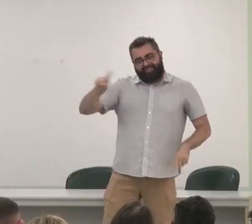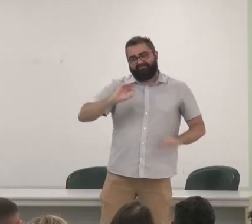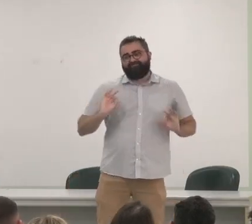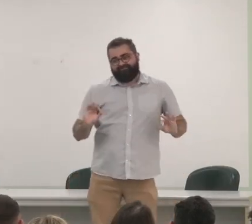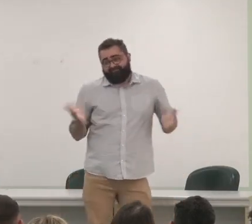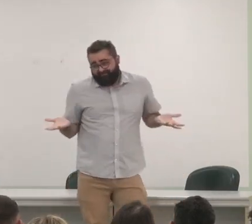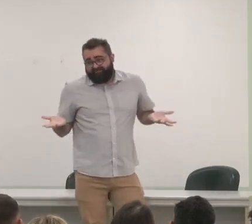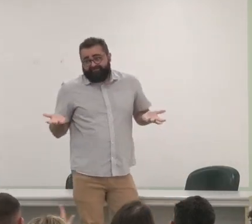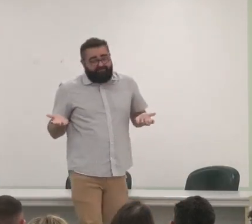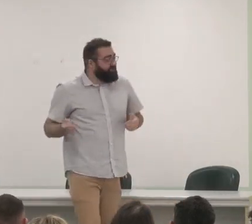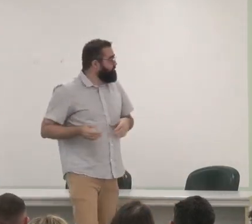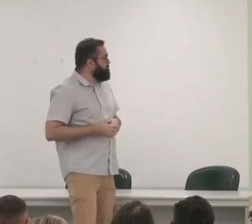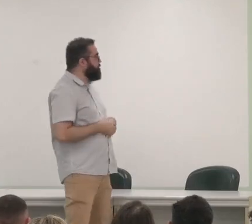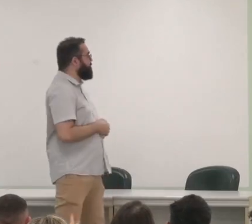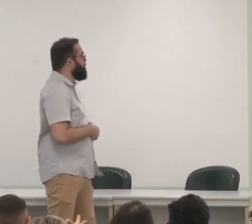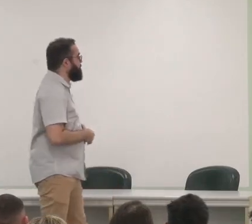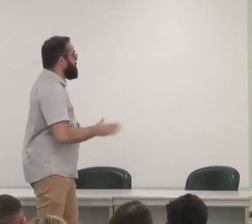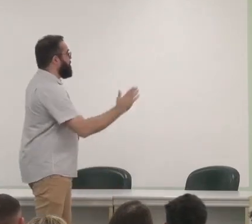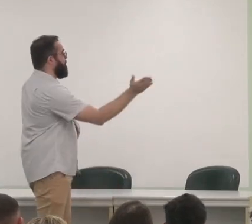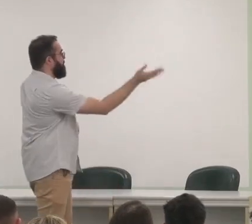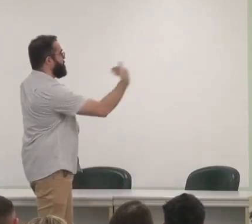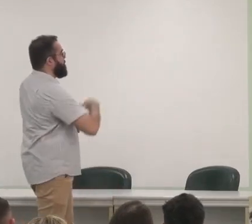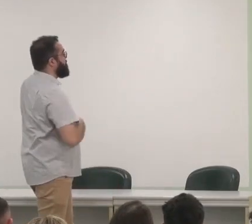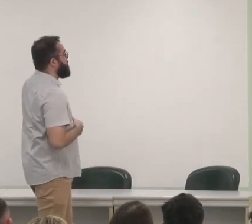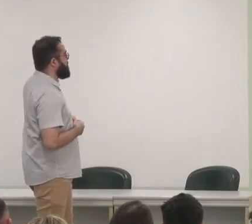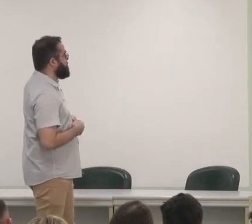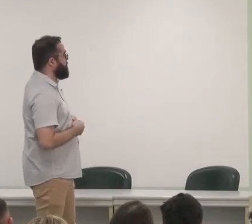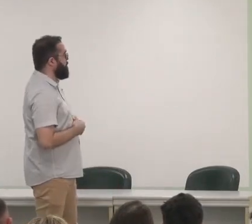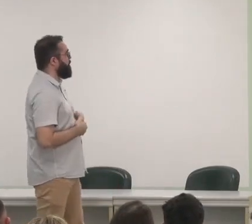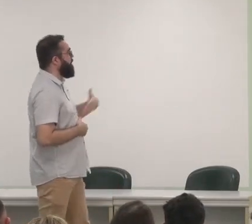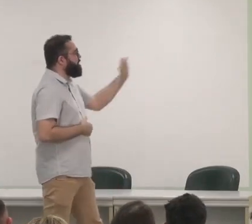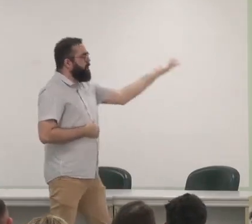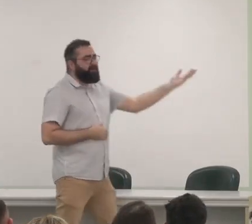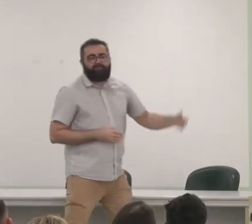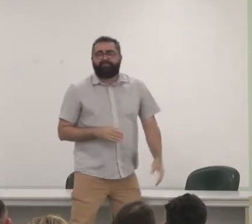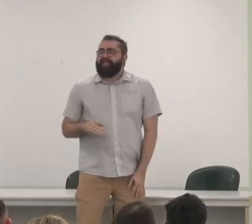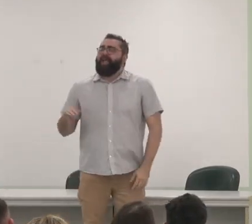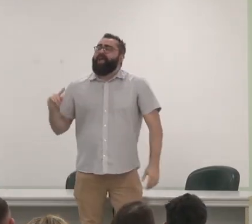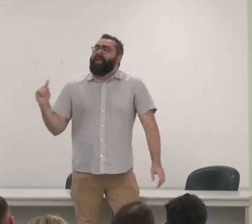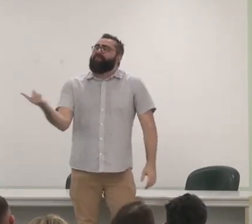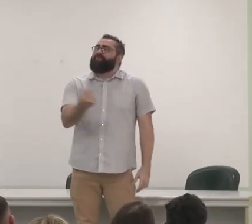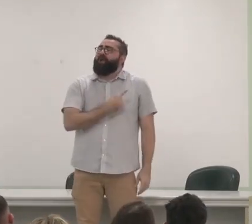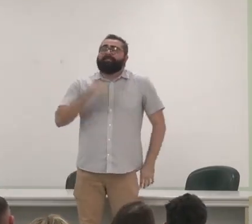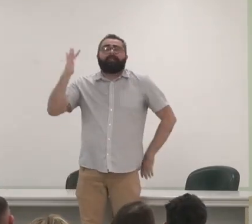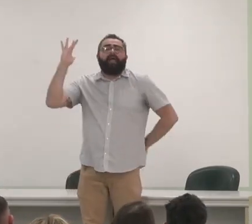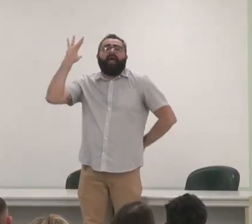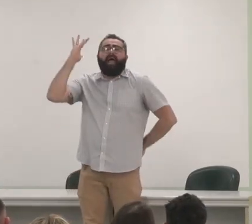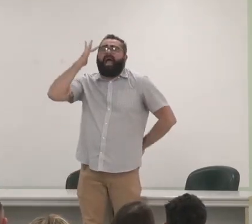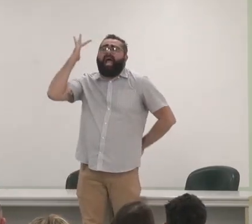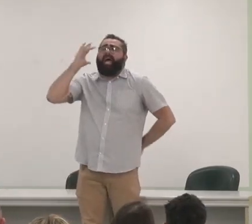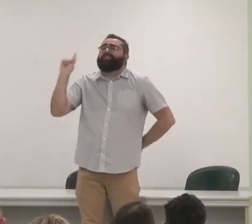que a iconicidade também deveria estar presente dentre esses fatores que fazem as línguas humanas serem